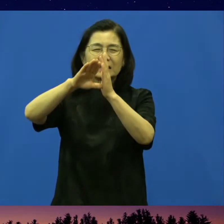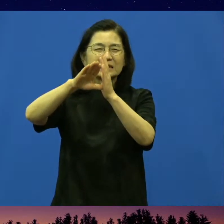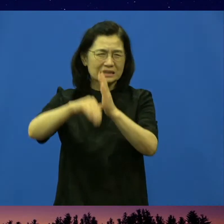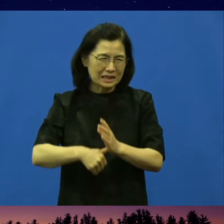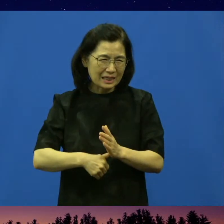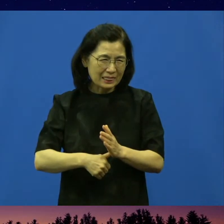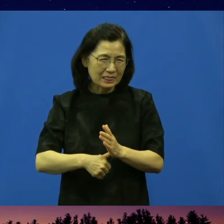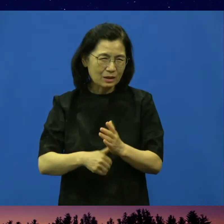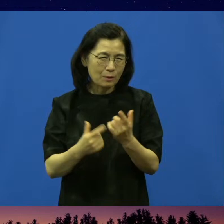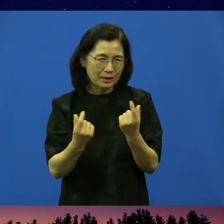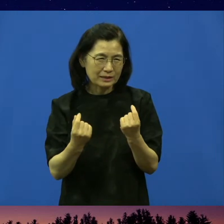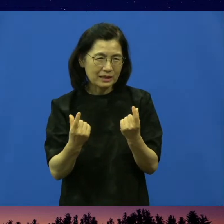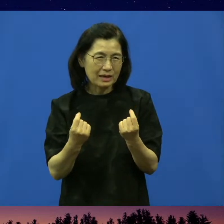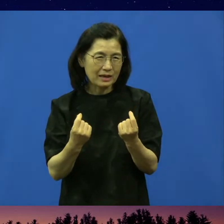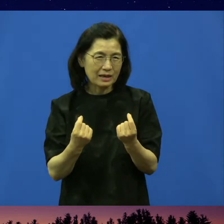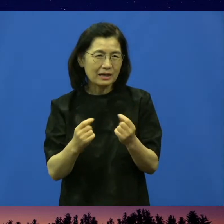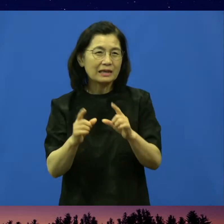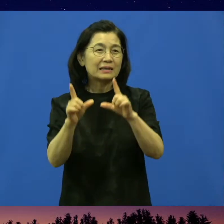있어요, 지금도.